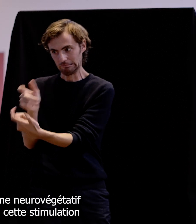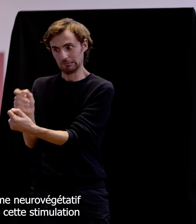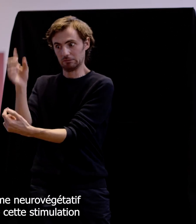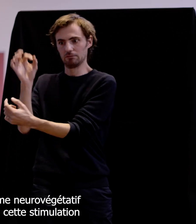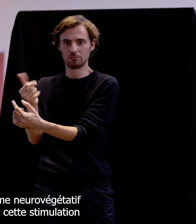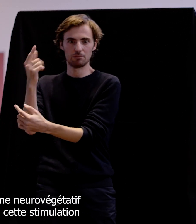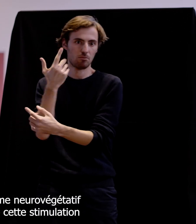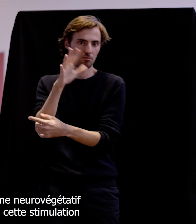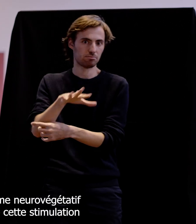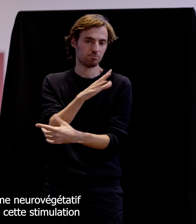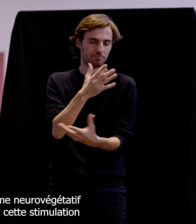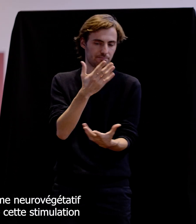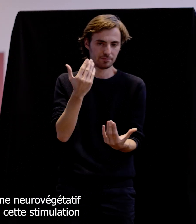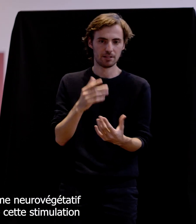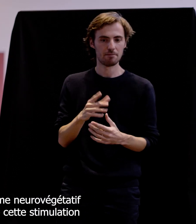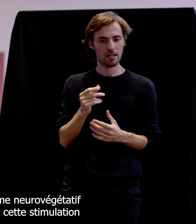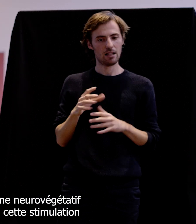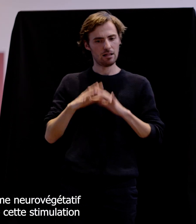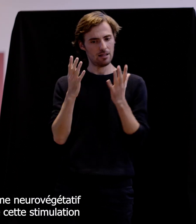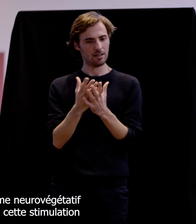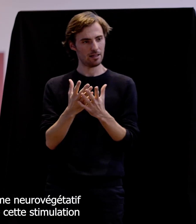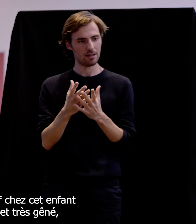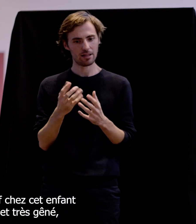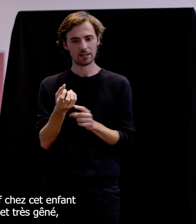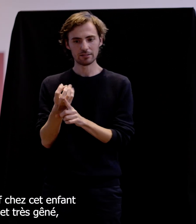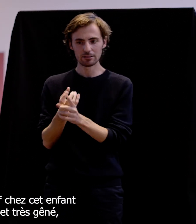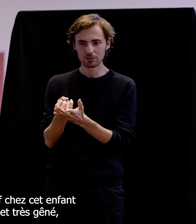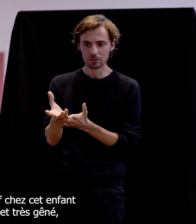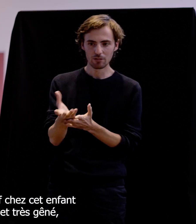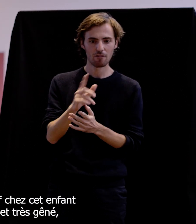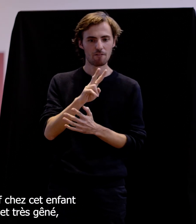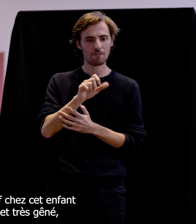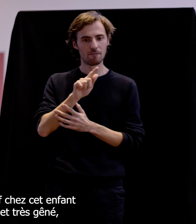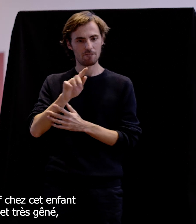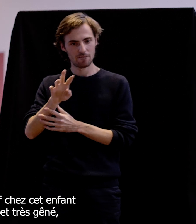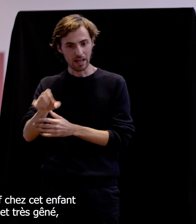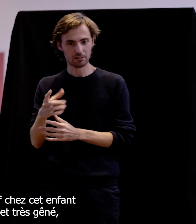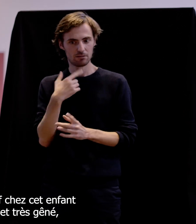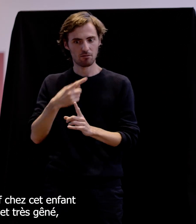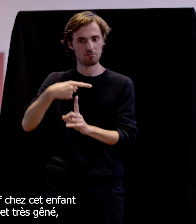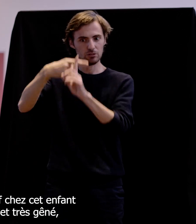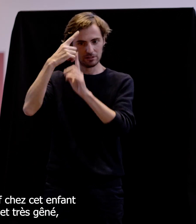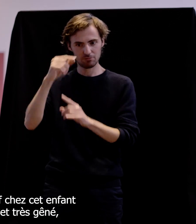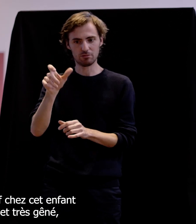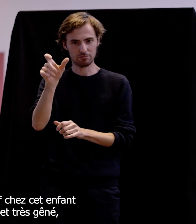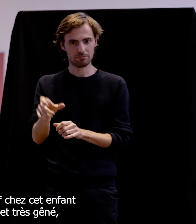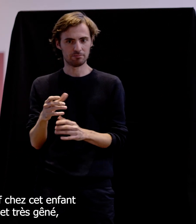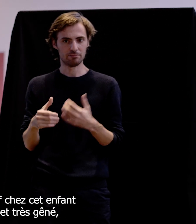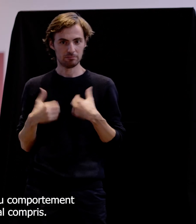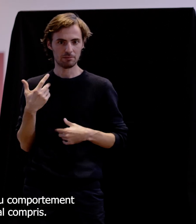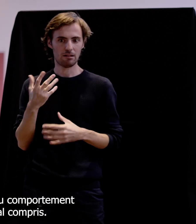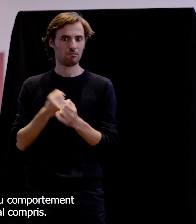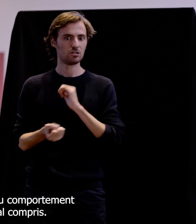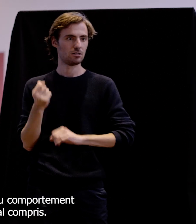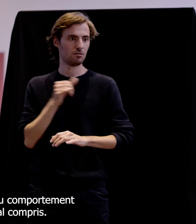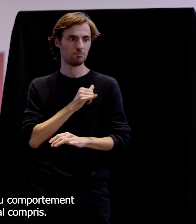cette vision du système neurovégétatif avec des résultats de cette stimulation du vague très positifs chez cet enfant très handicapé et très gêné